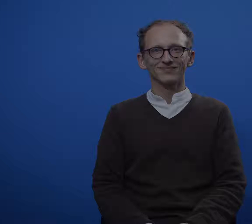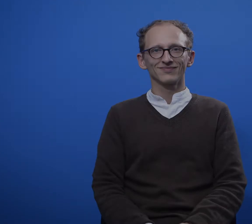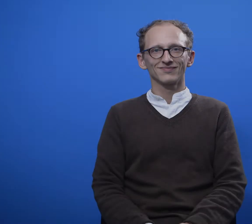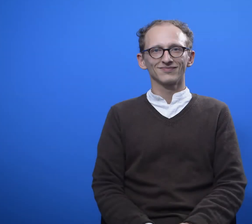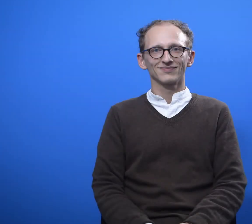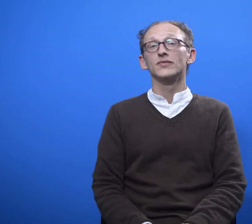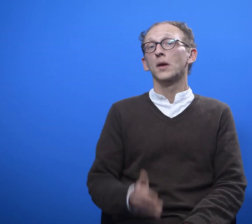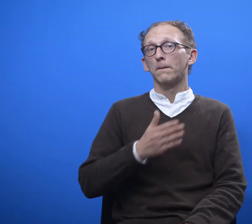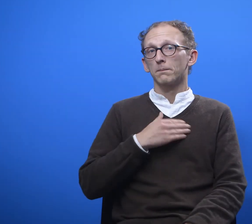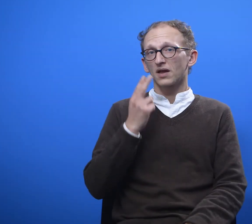Oh